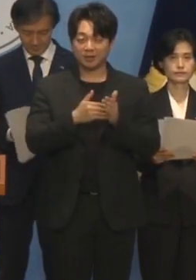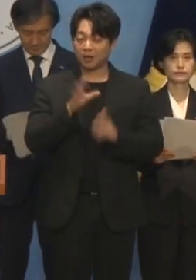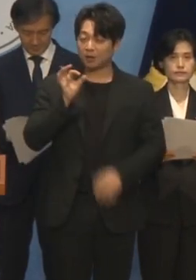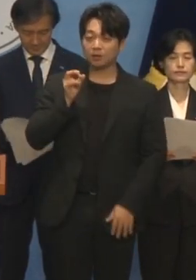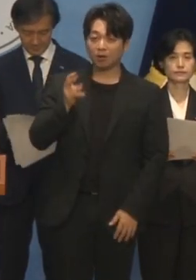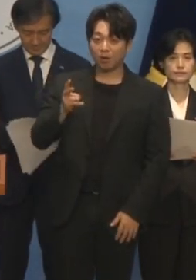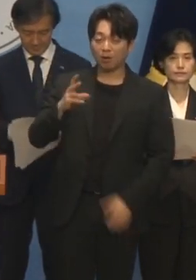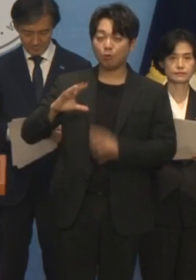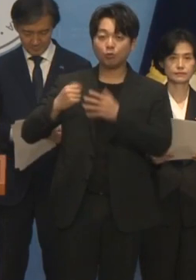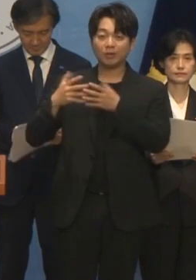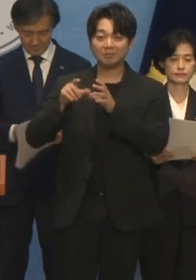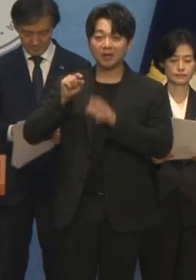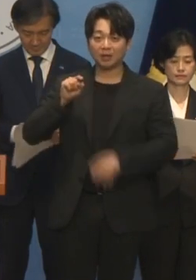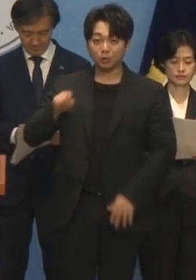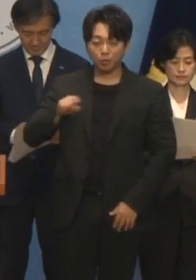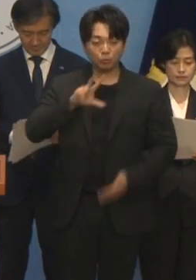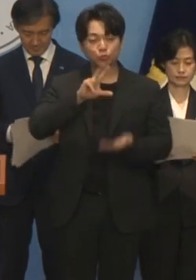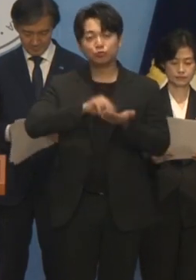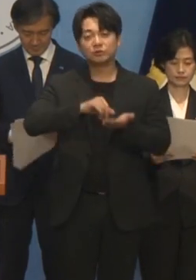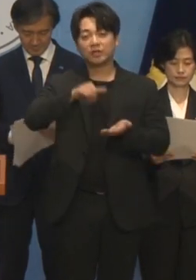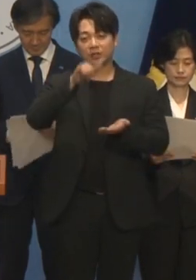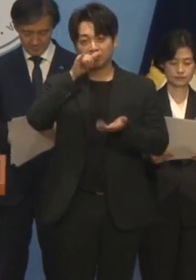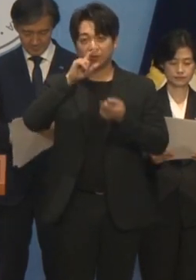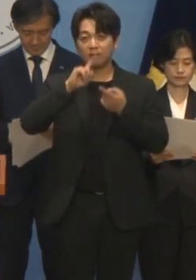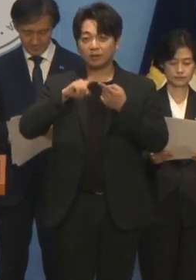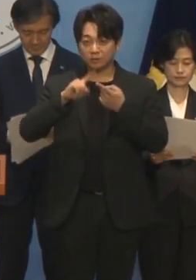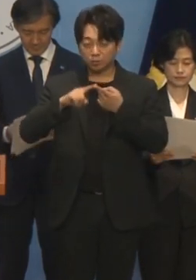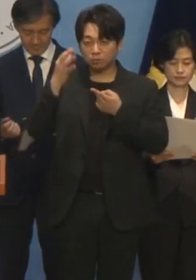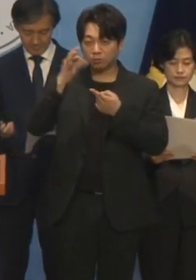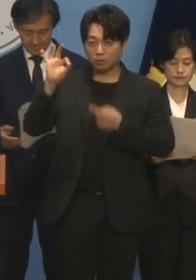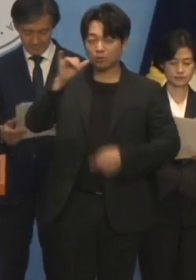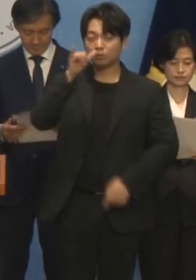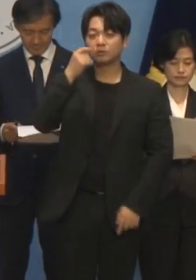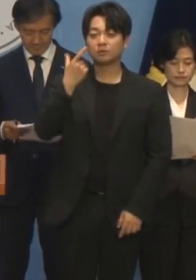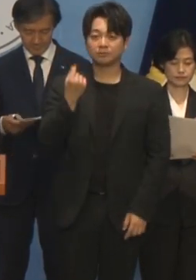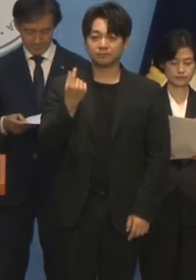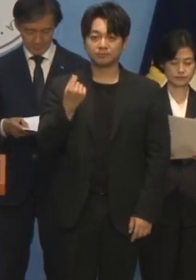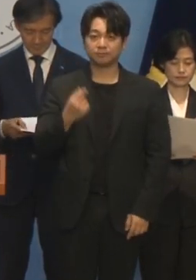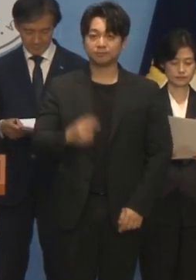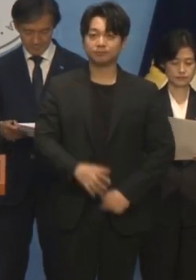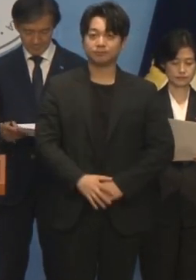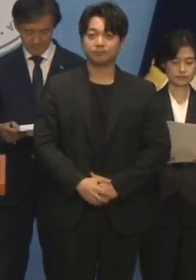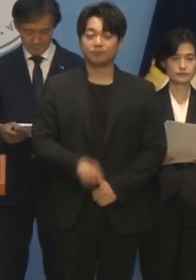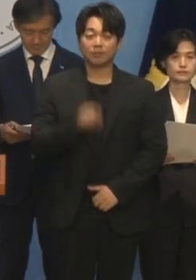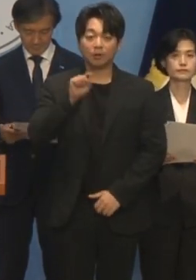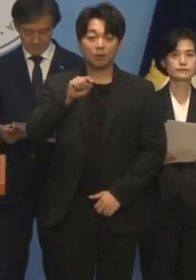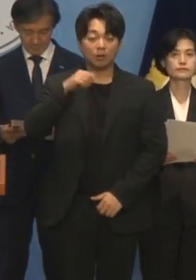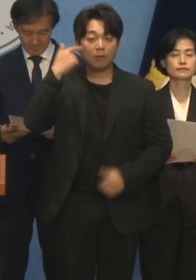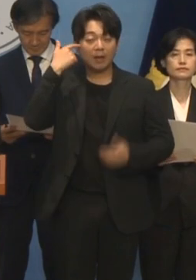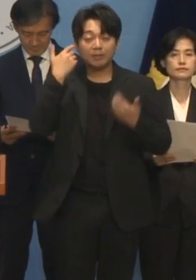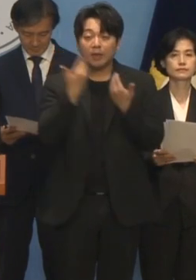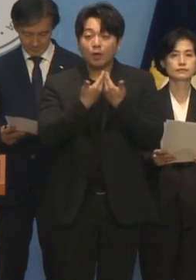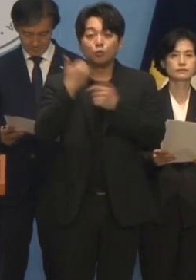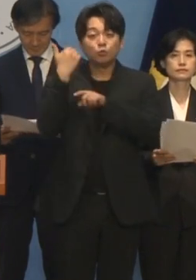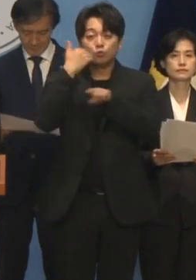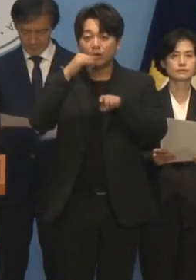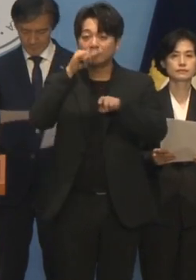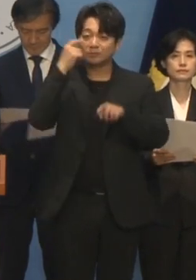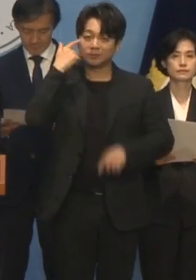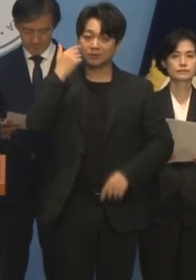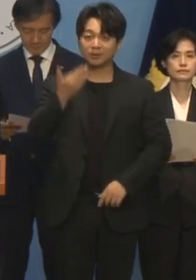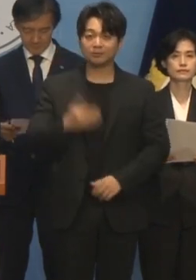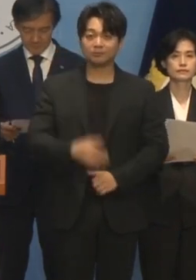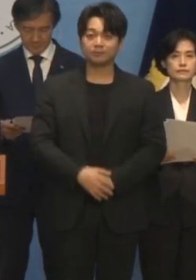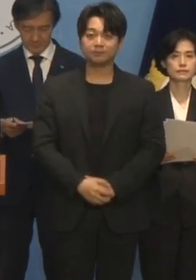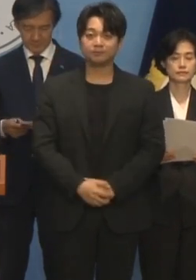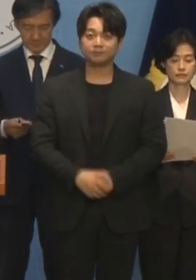있다, 털고 가야 한다라는 내용들입니다. 이를 누가 반대할까요? 윤석열